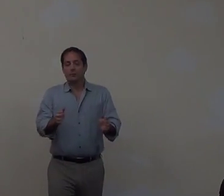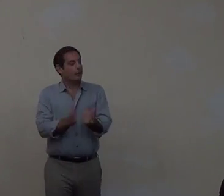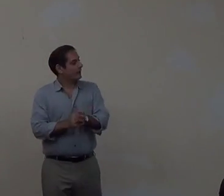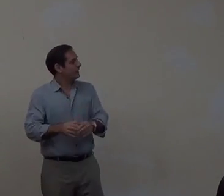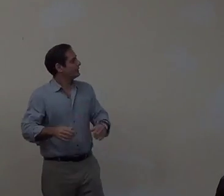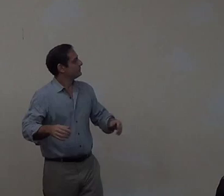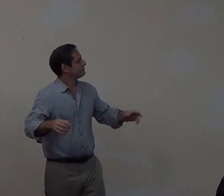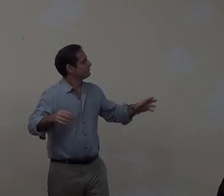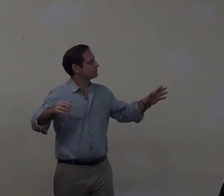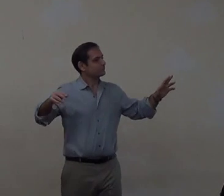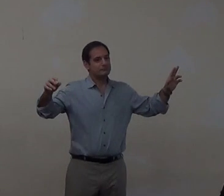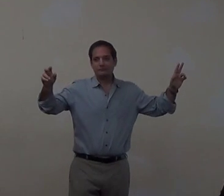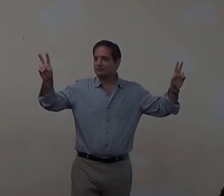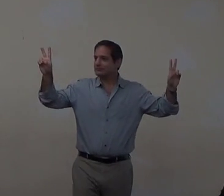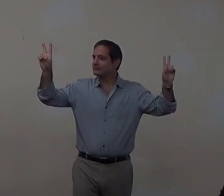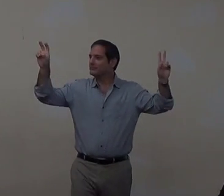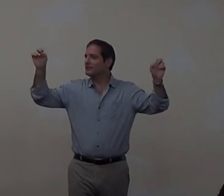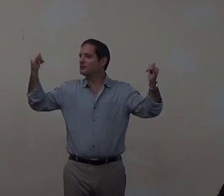Muy bien.